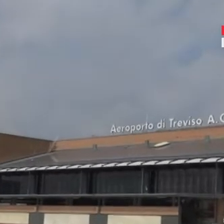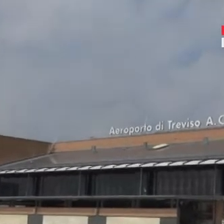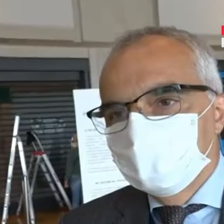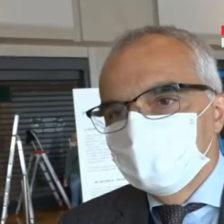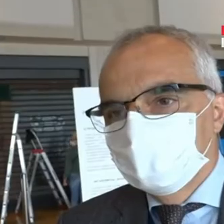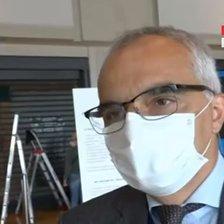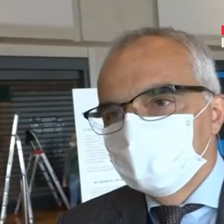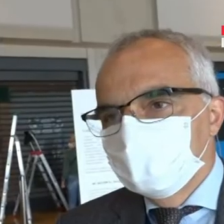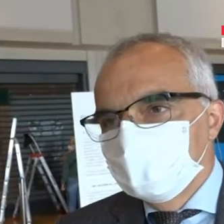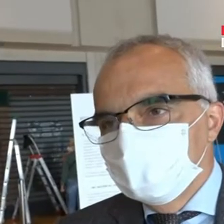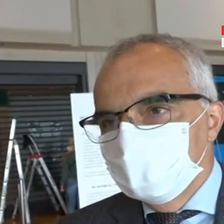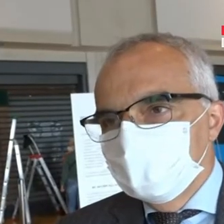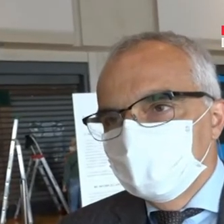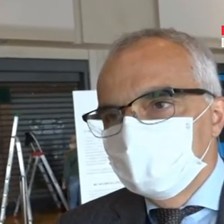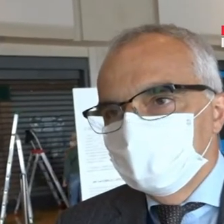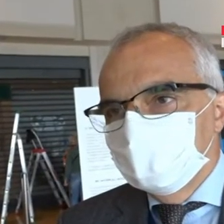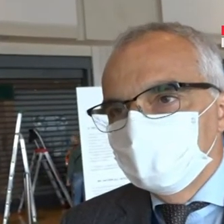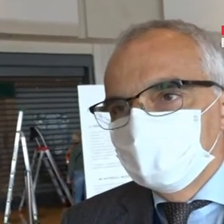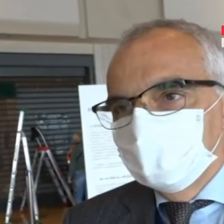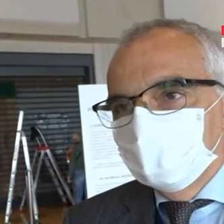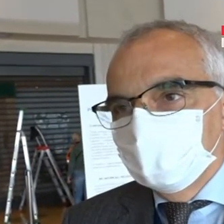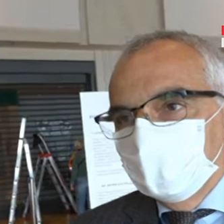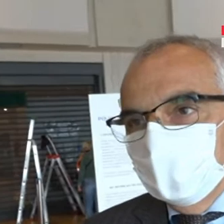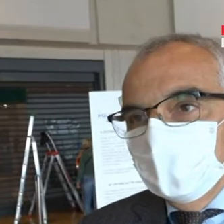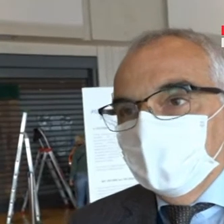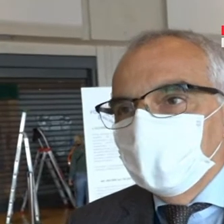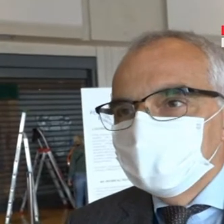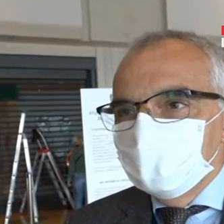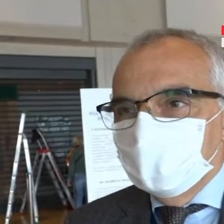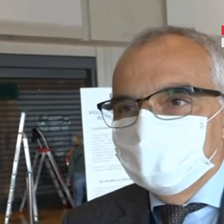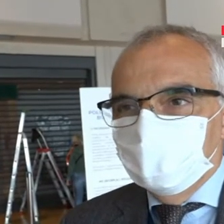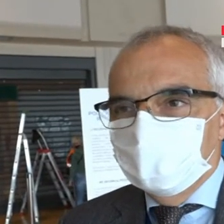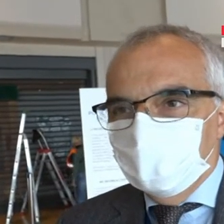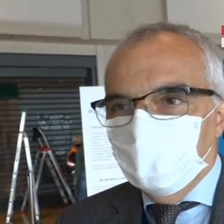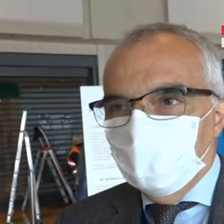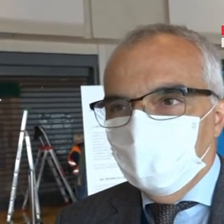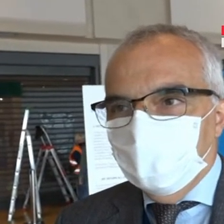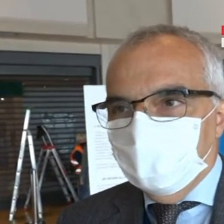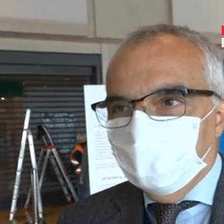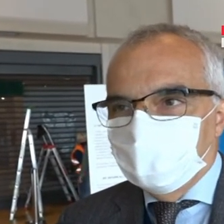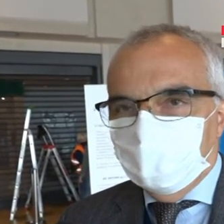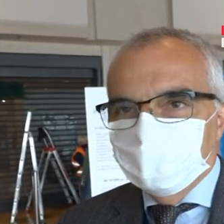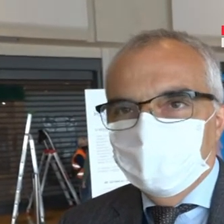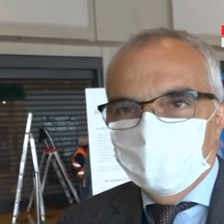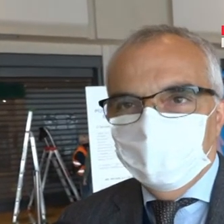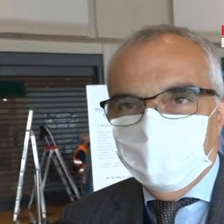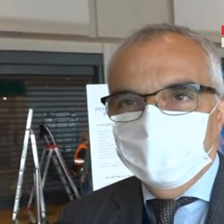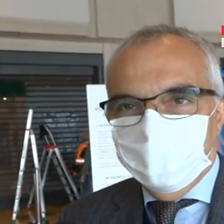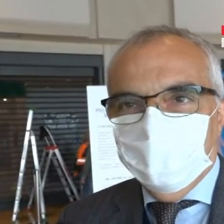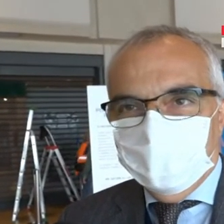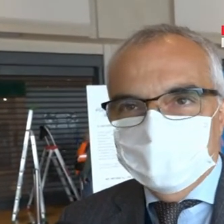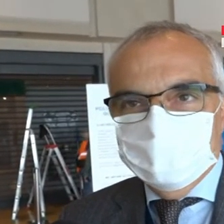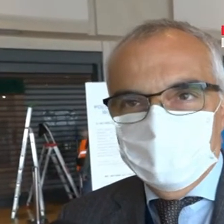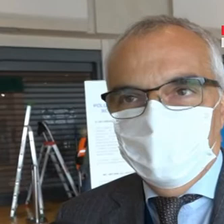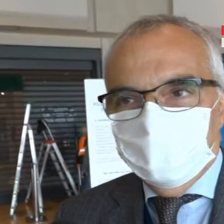invece in questi mesi hanno detto che bene che si sta senza l'aeroporto? Ma mi sembra che siano stati molti quelli che invece hanno sentito una